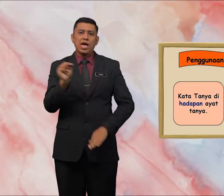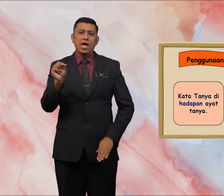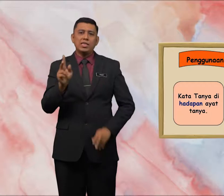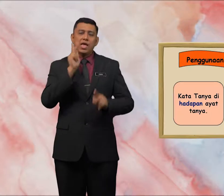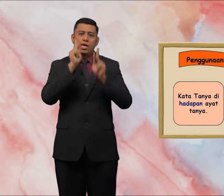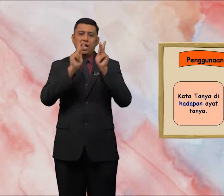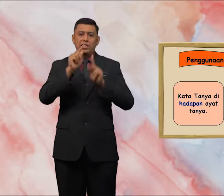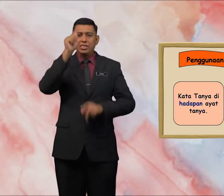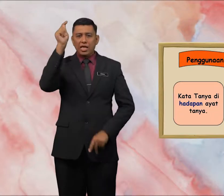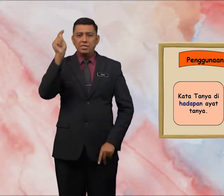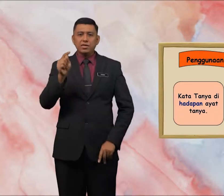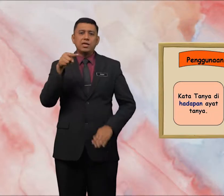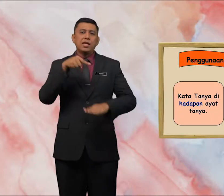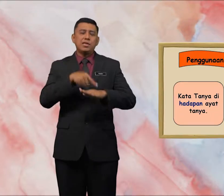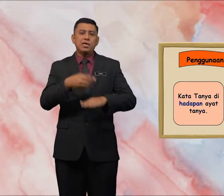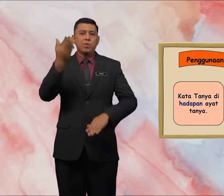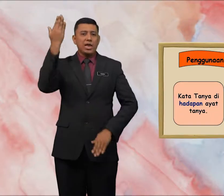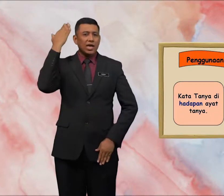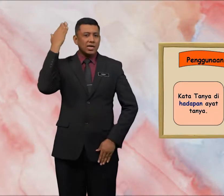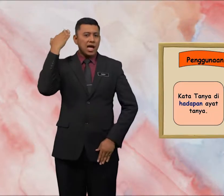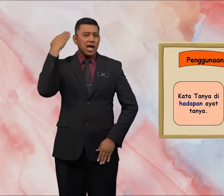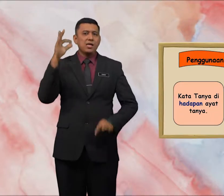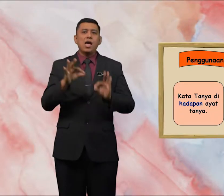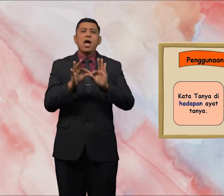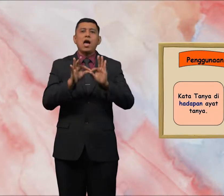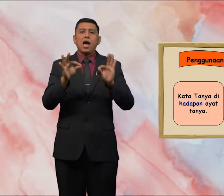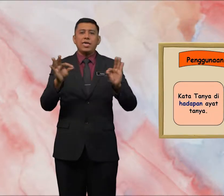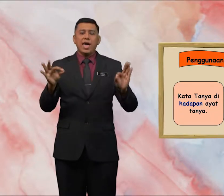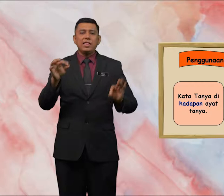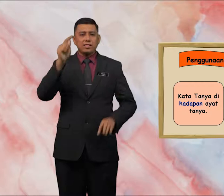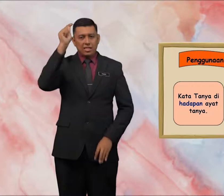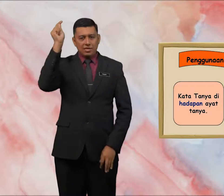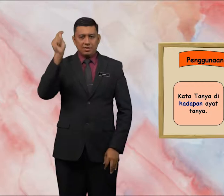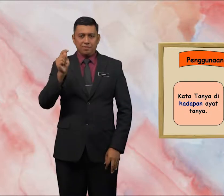penggunaan kata tanya di belakang ayat tanya.